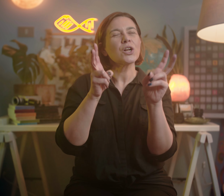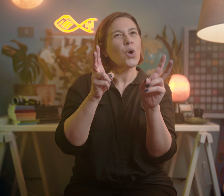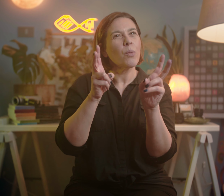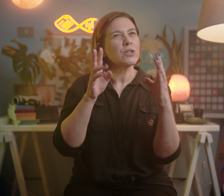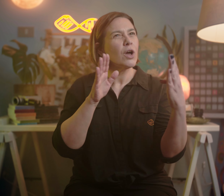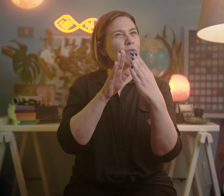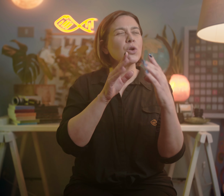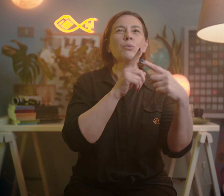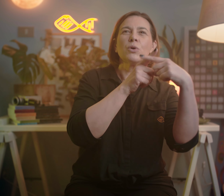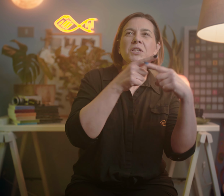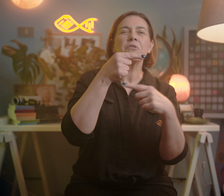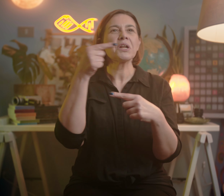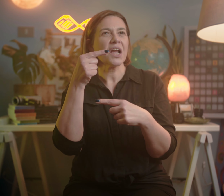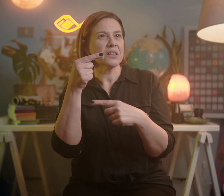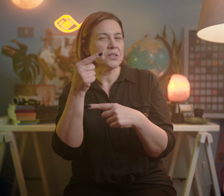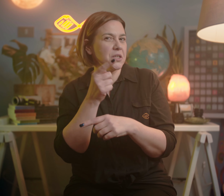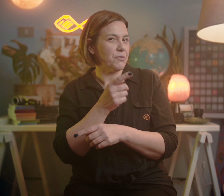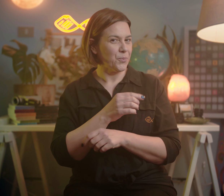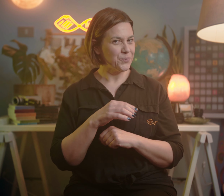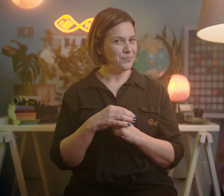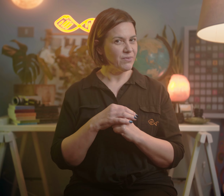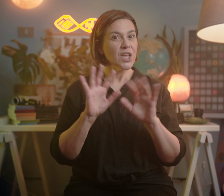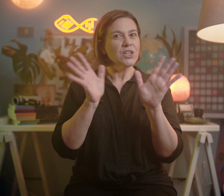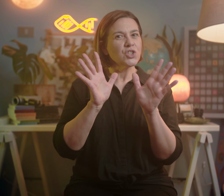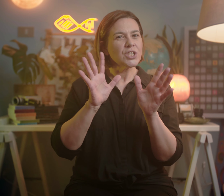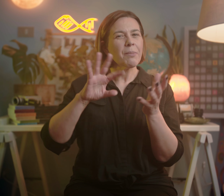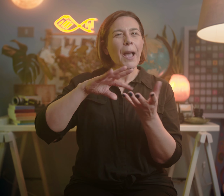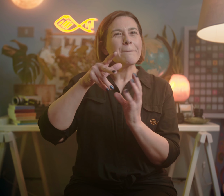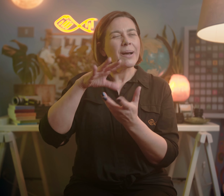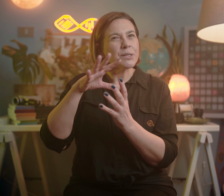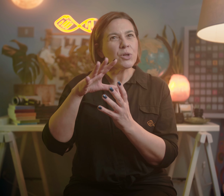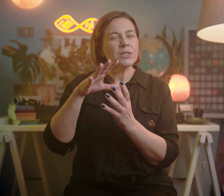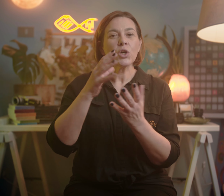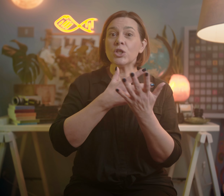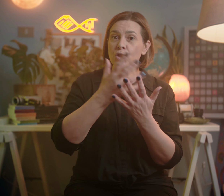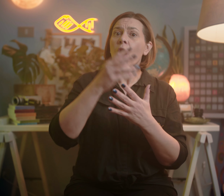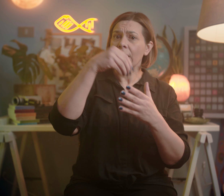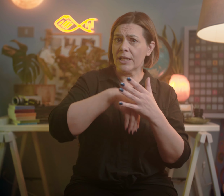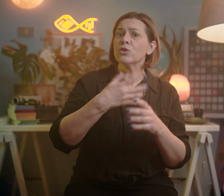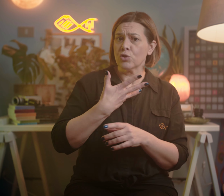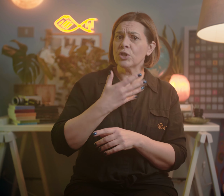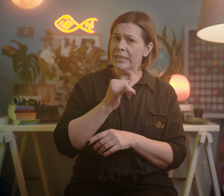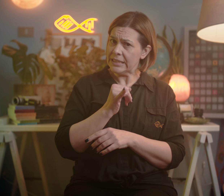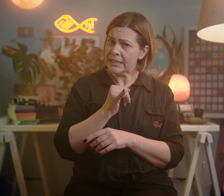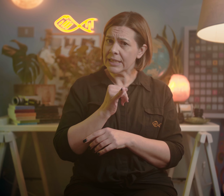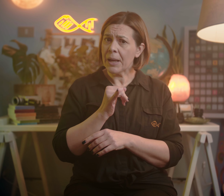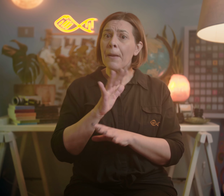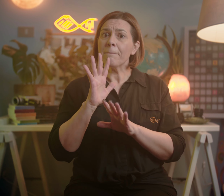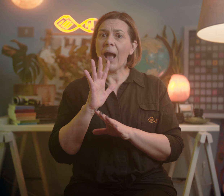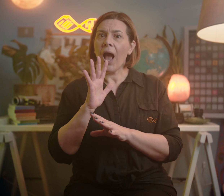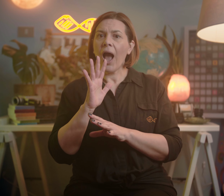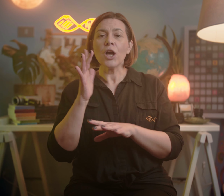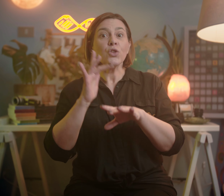negativo che sia. Nel cinema, la manipolazione è data non solo dalla storia in sé, ovviamente, ma come